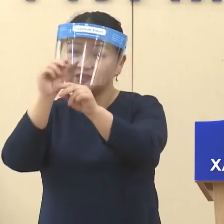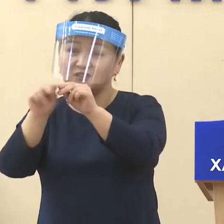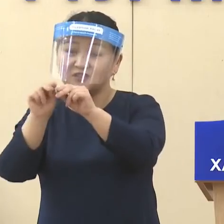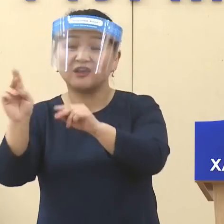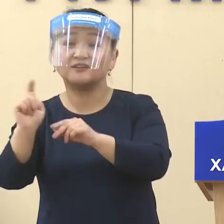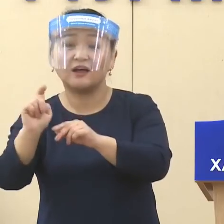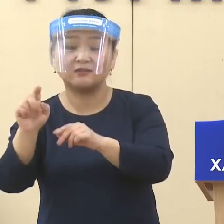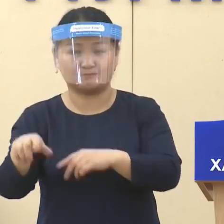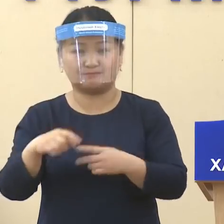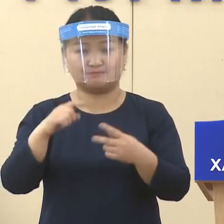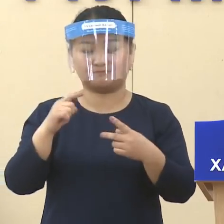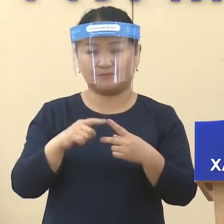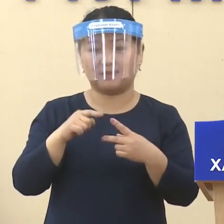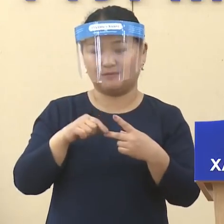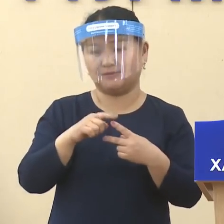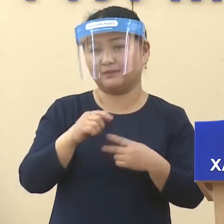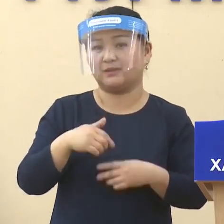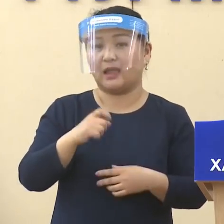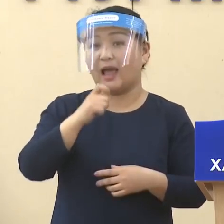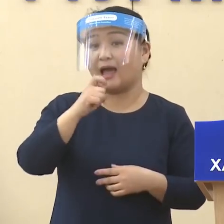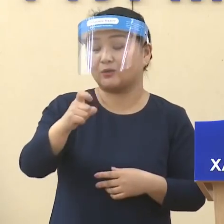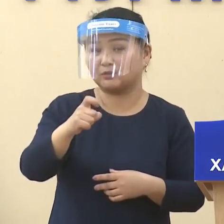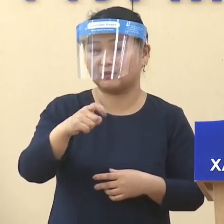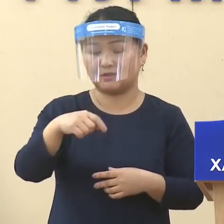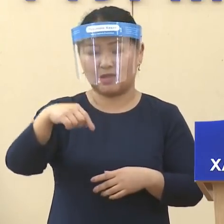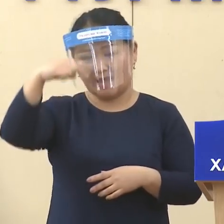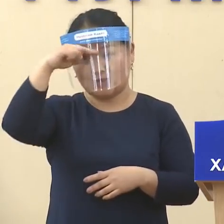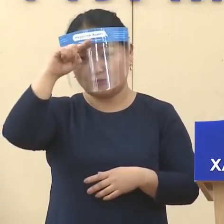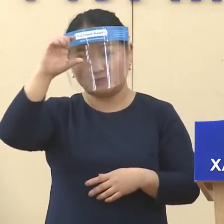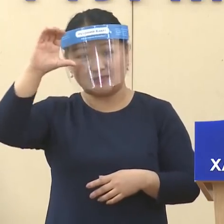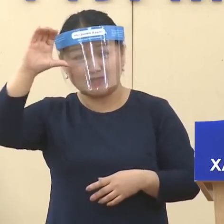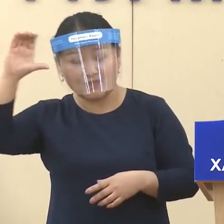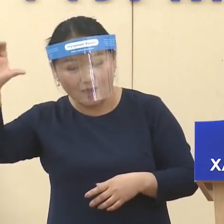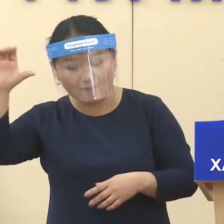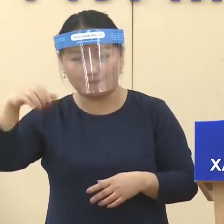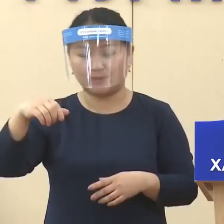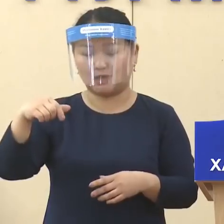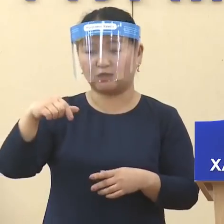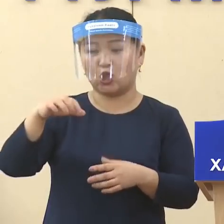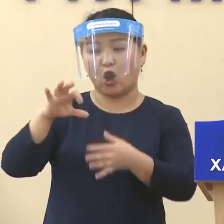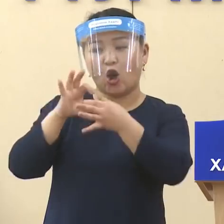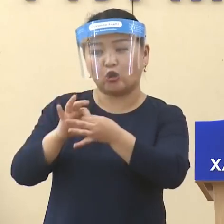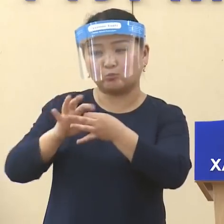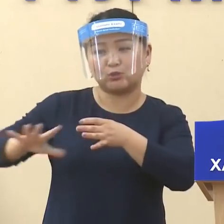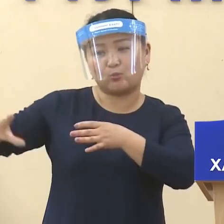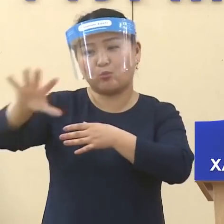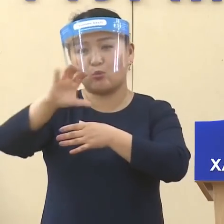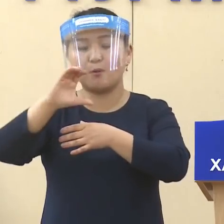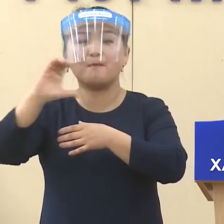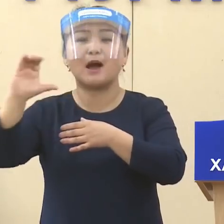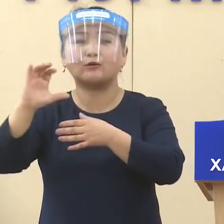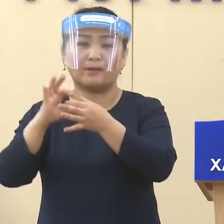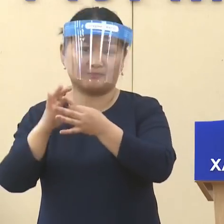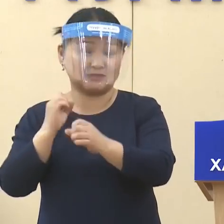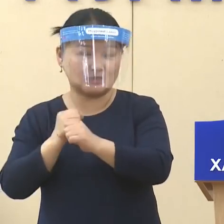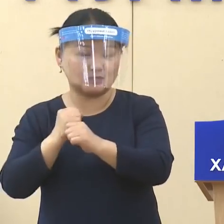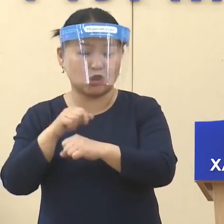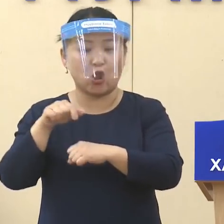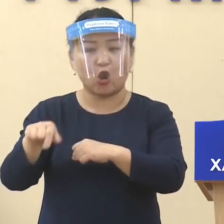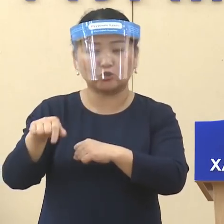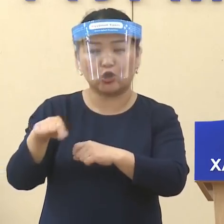бол хүлээцтэй эрүүл мэндийн яам болон онцгой байдлын ерөнхий газар холбогдох байгууллагатай хамтран одоо сайн ажиллаж байгаа. Одоогор нэг актер